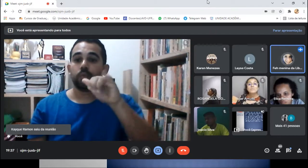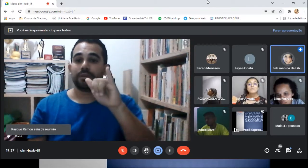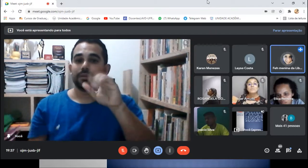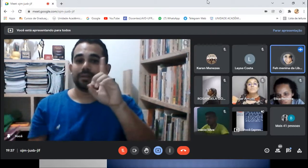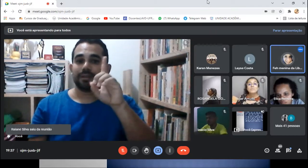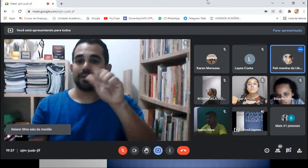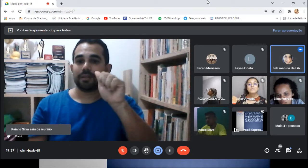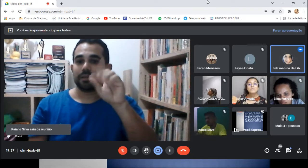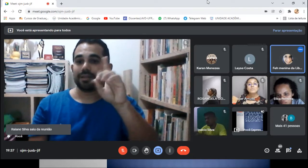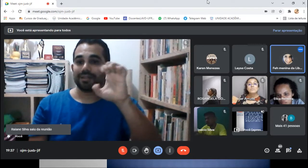sinalizada?